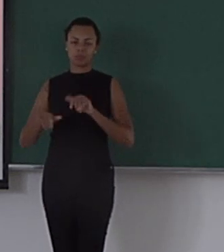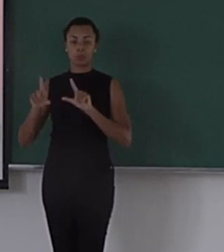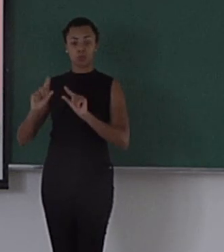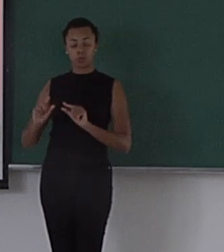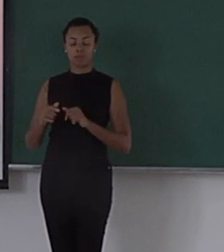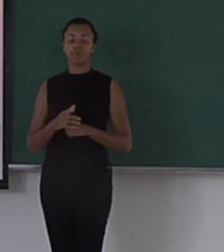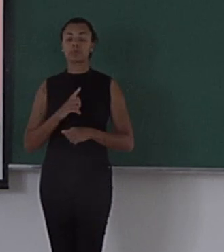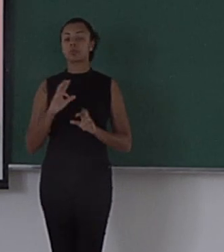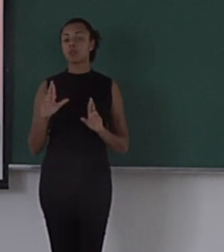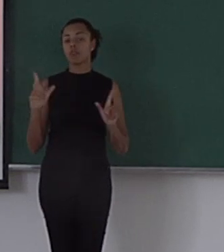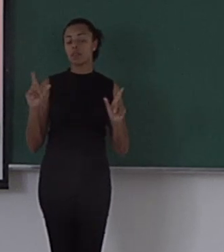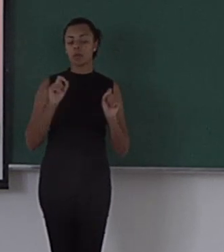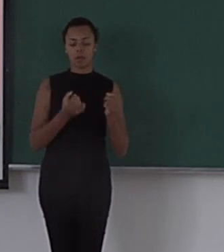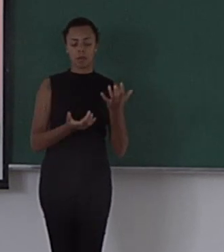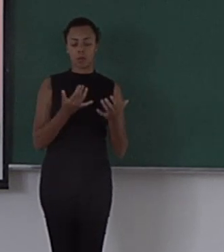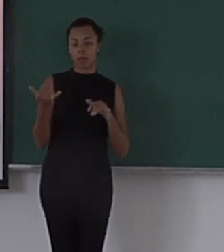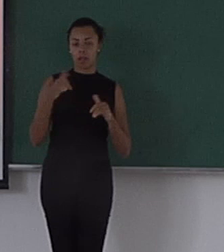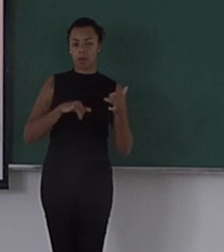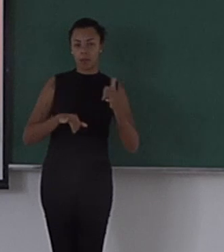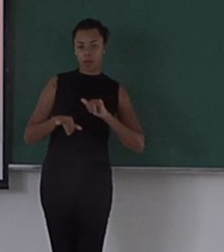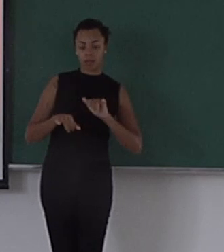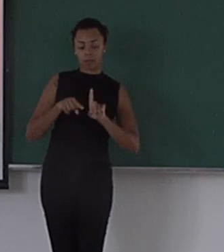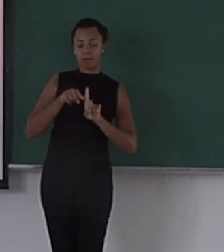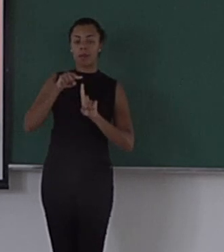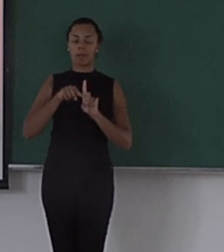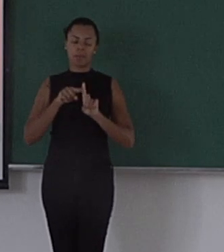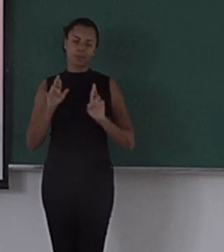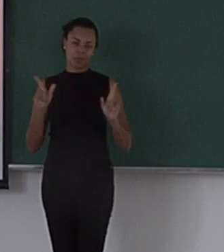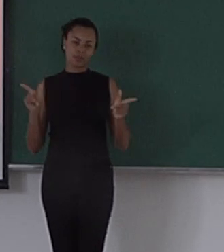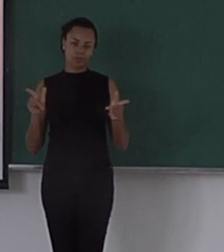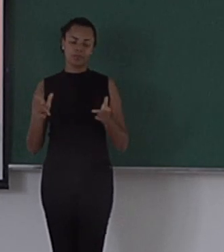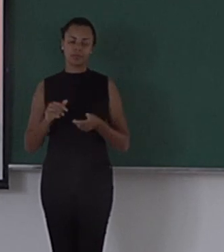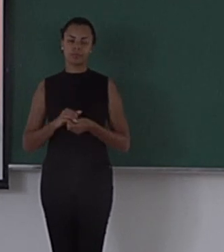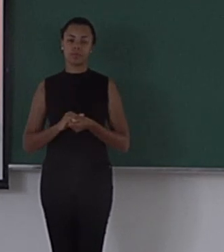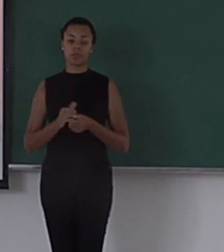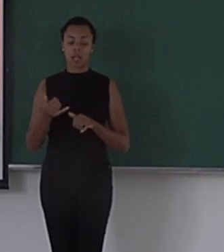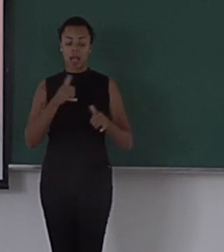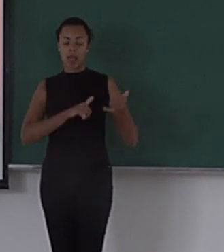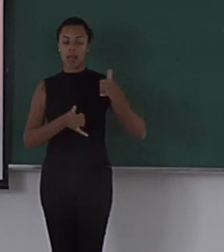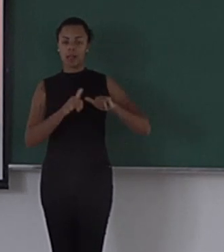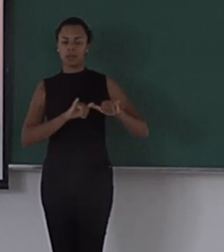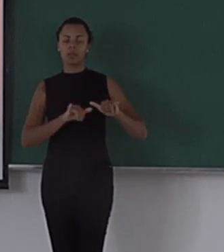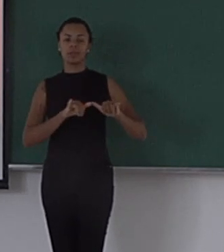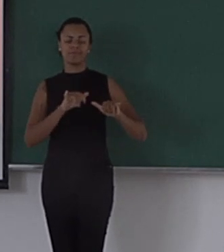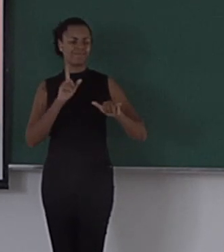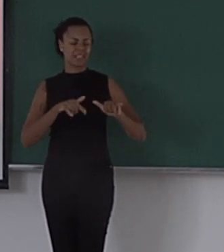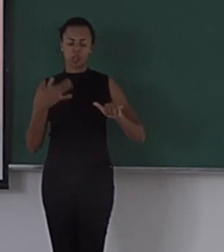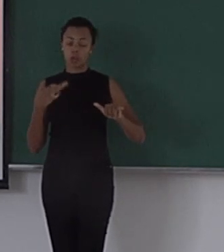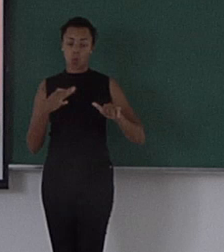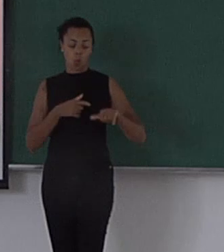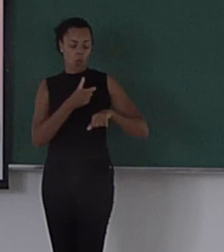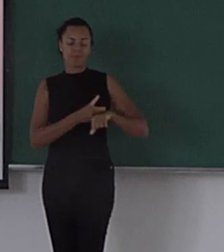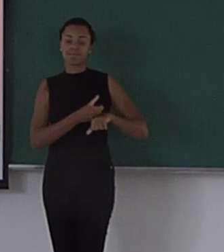existem diferenças entre as queimaduras químicas e as queimaduras térmicas, tá? As químicas, elas causam dor local grave e